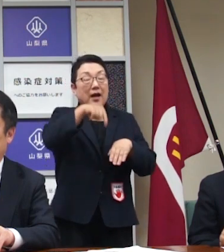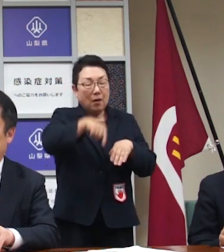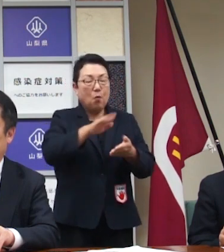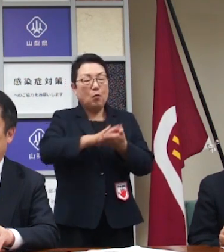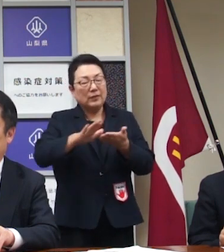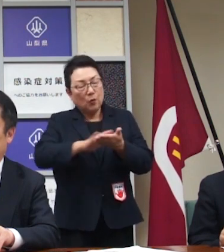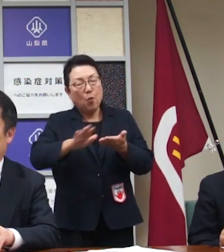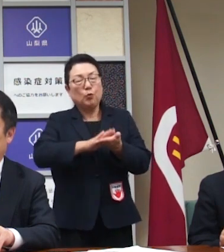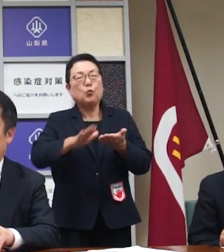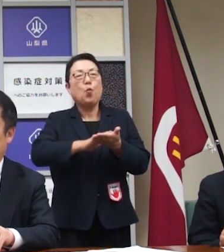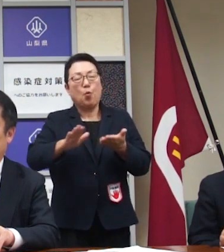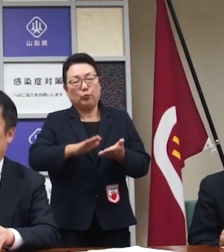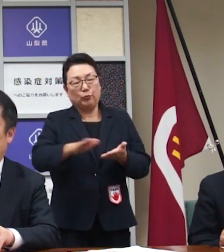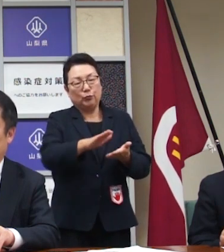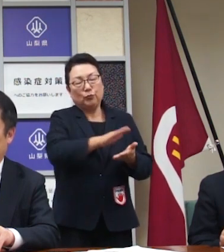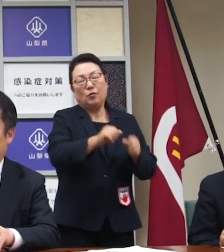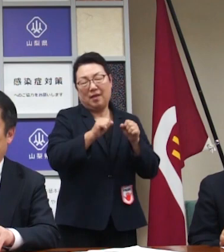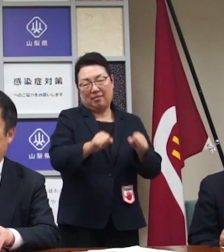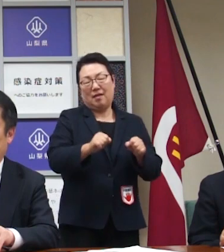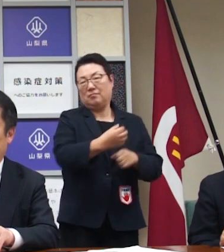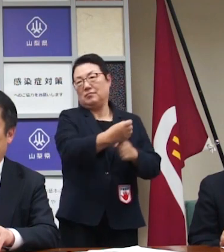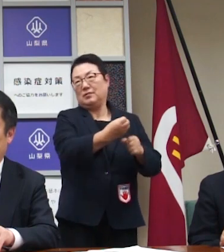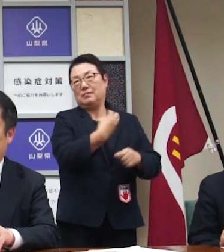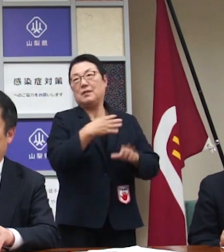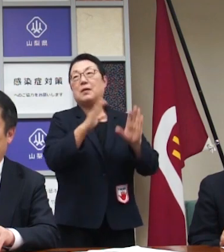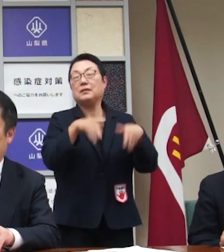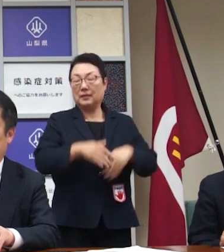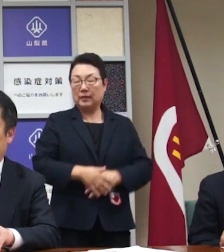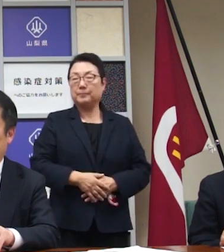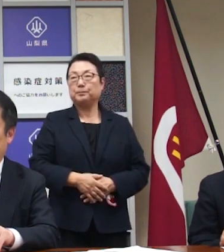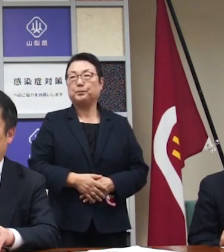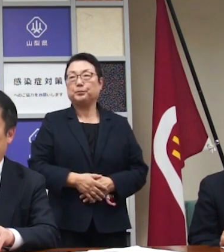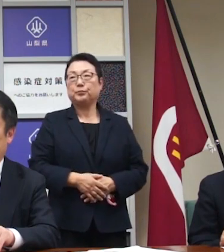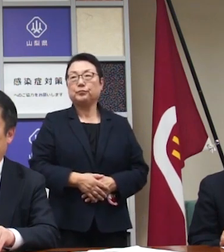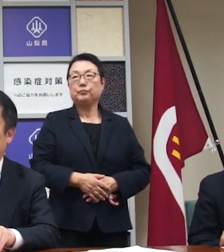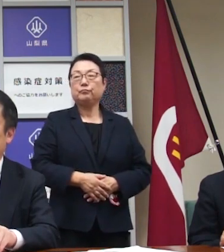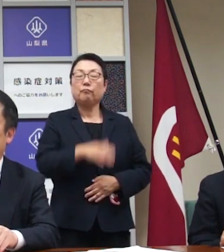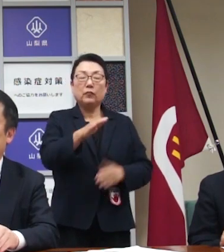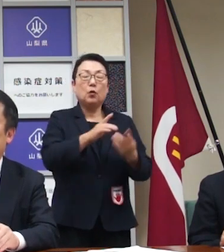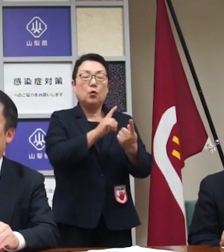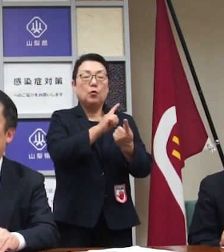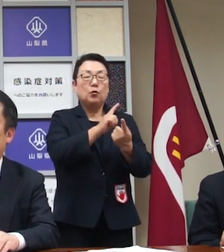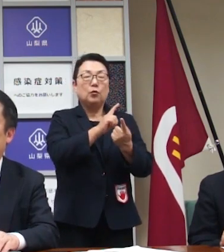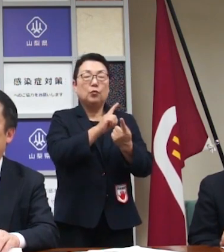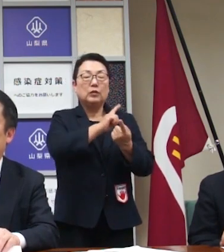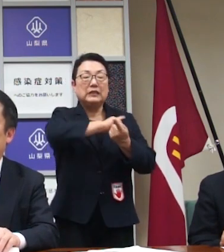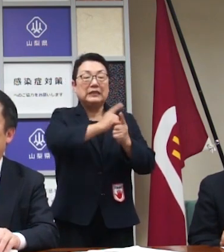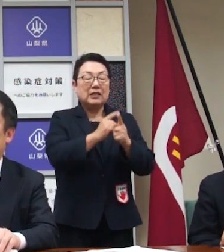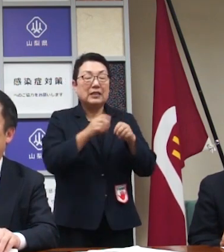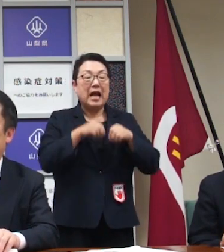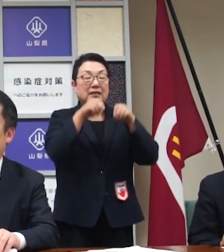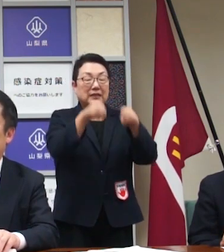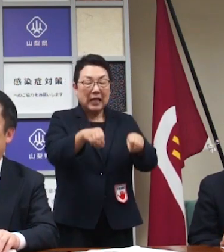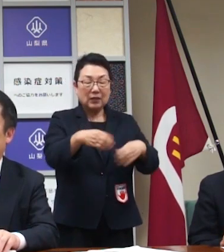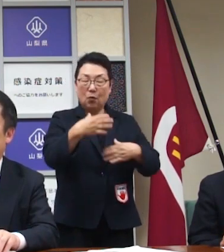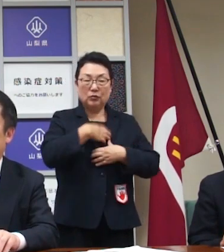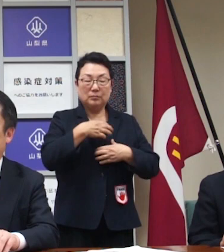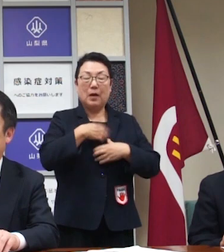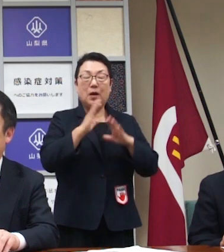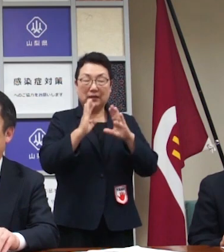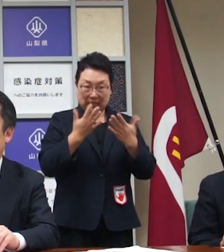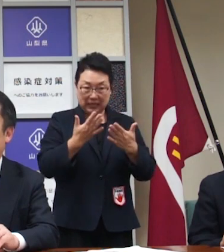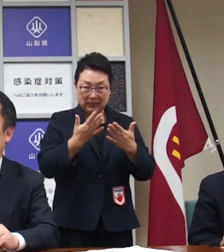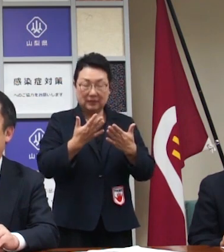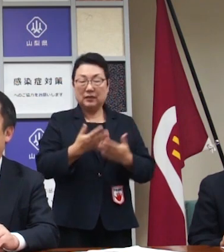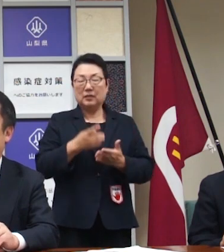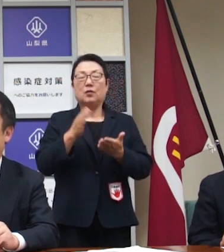掃して消毒をしているということでした。 でじゃあなんかその接触感染の恐れもないというような判断ですか と